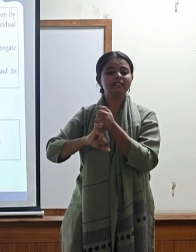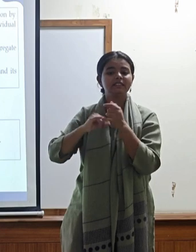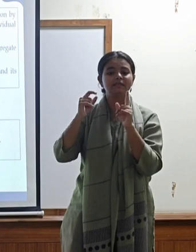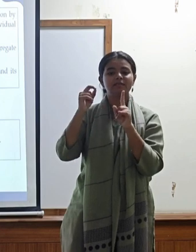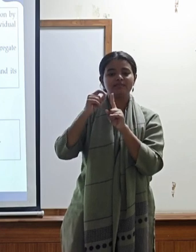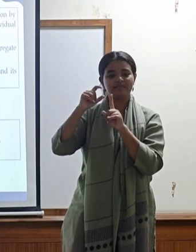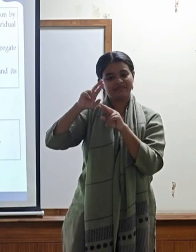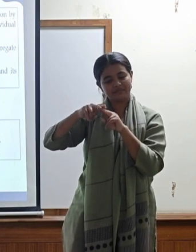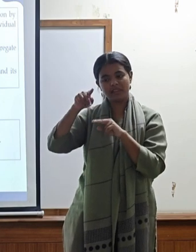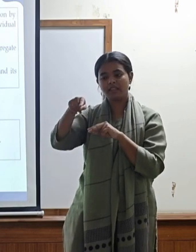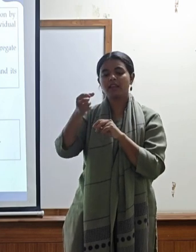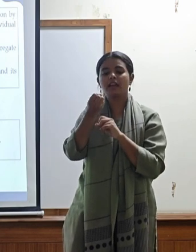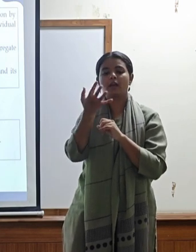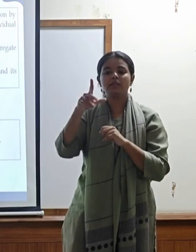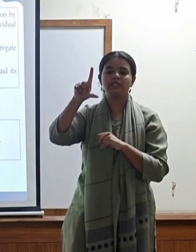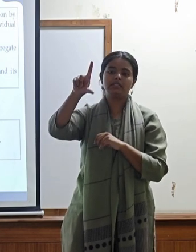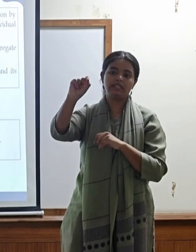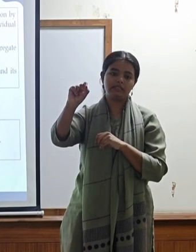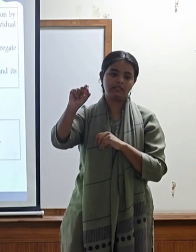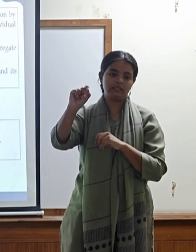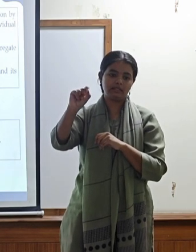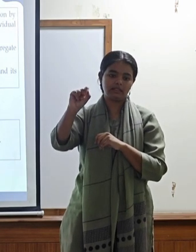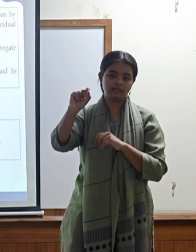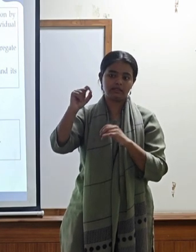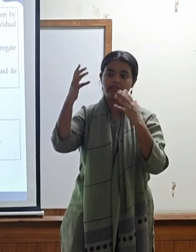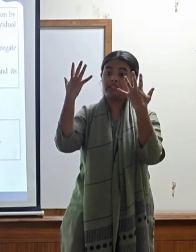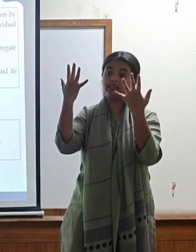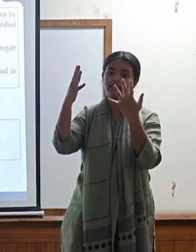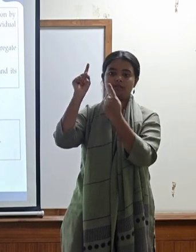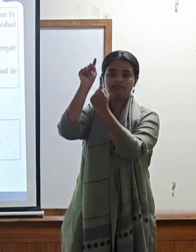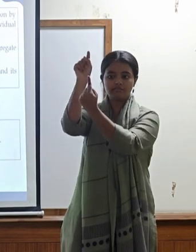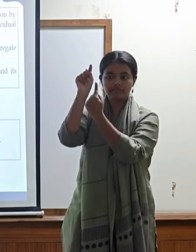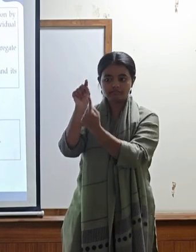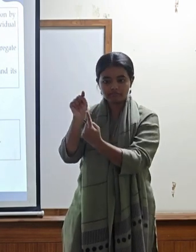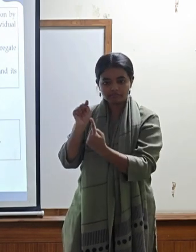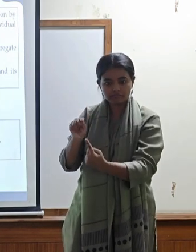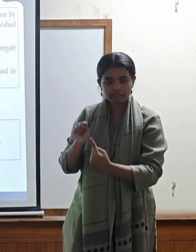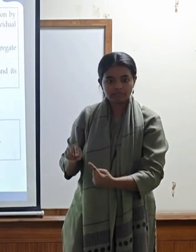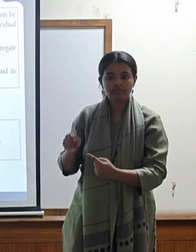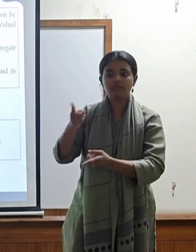जो आपका एज सब्सक्राइबर इन्वेस्टमेंट करते हैं आपके बिहाफ पे।